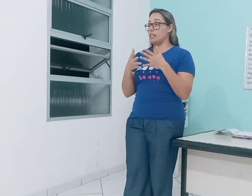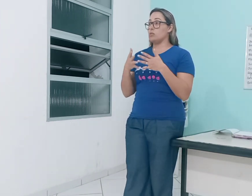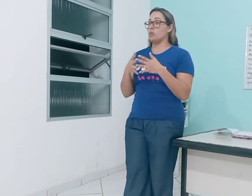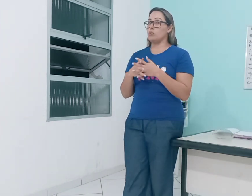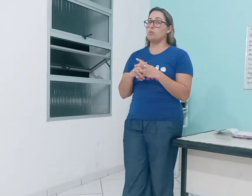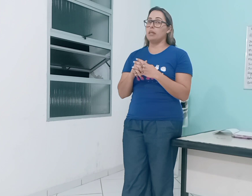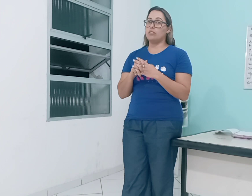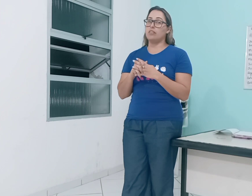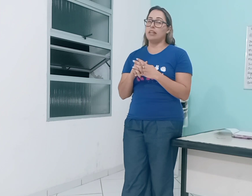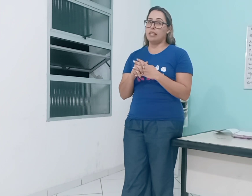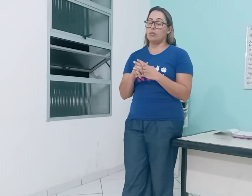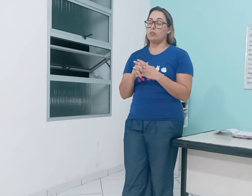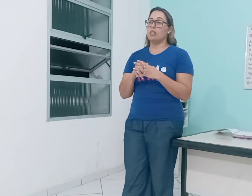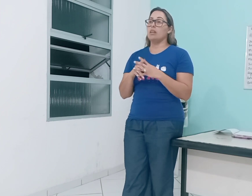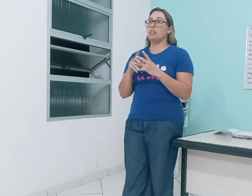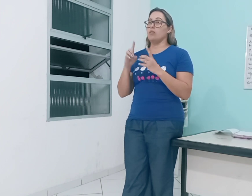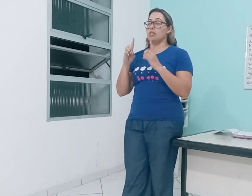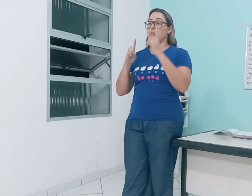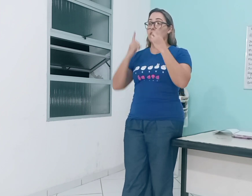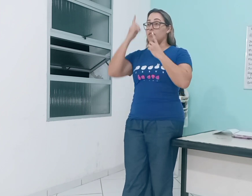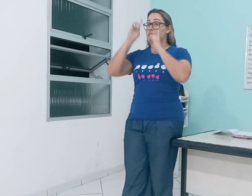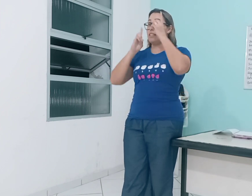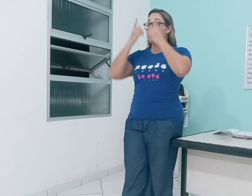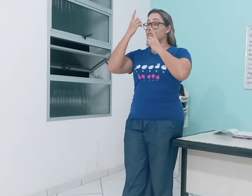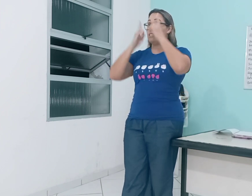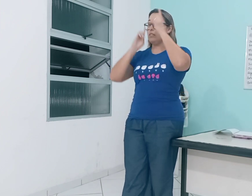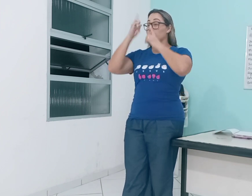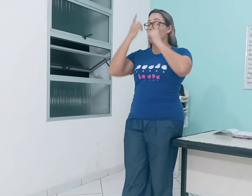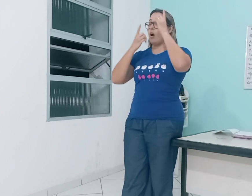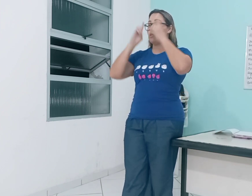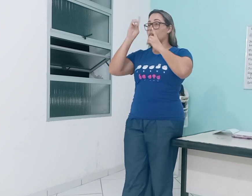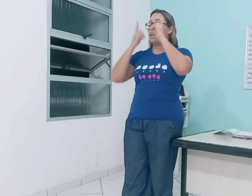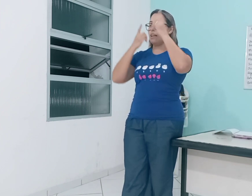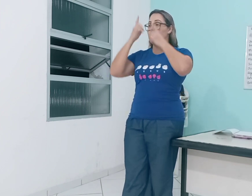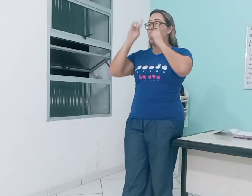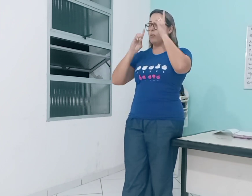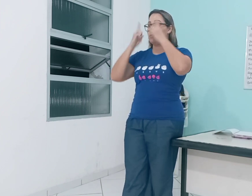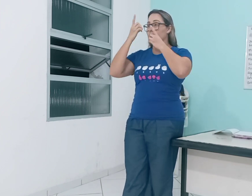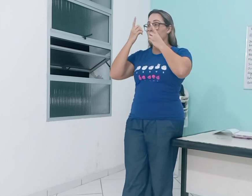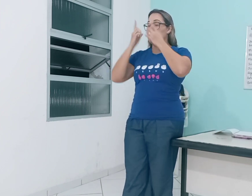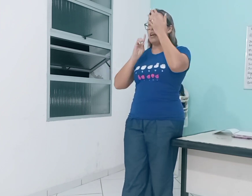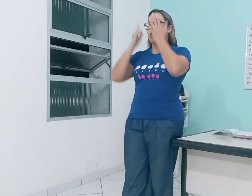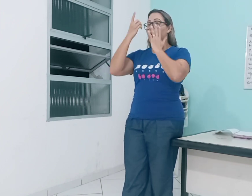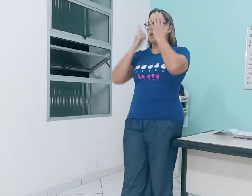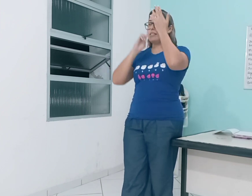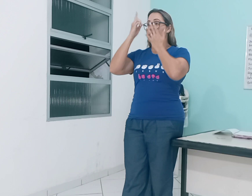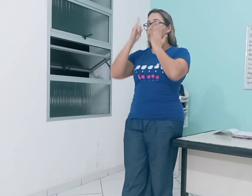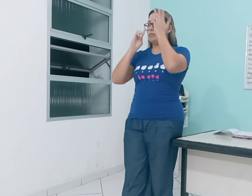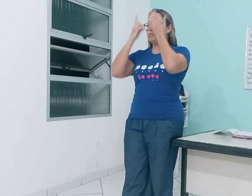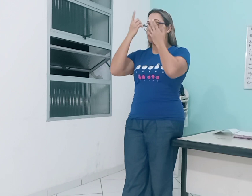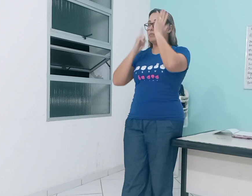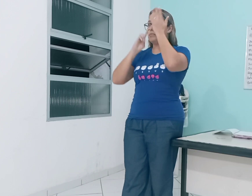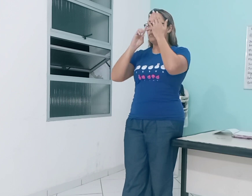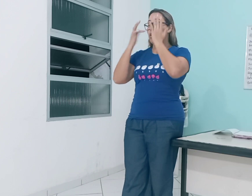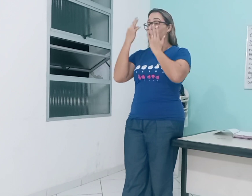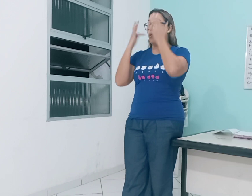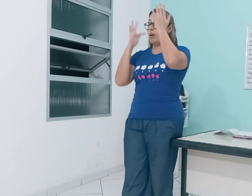sinalizações sobre o mês de fevereiro. Que você pode fazer assim, por causa do carnaval, né? Ou assim, ou